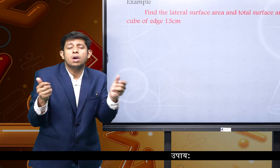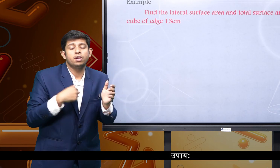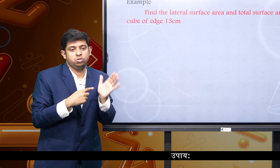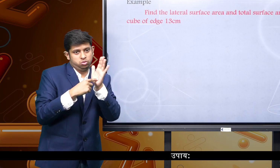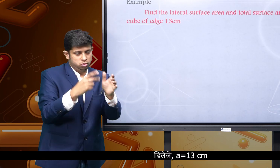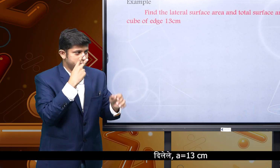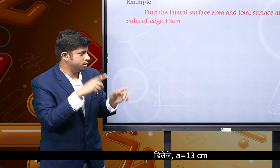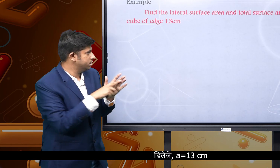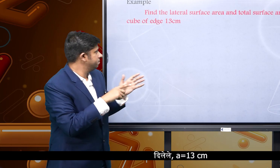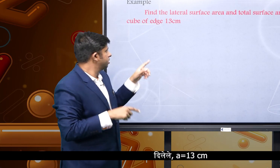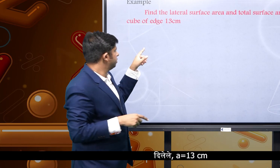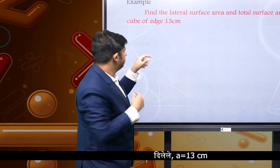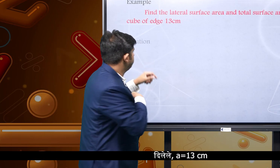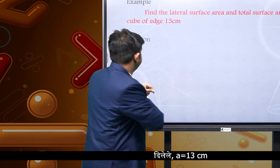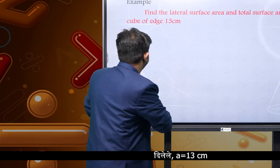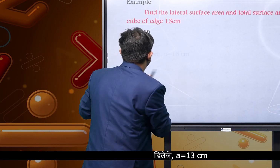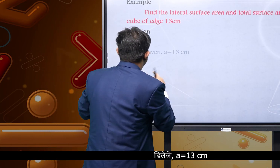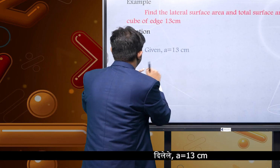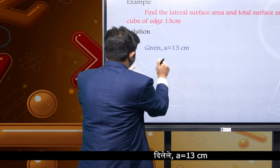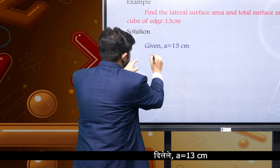उपाय. दिलेले A बरोबर 23 सेंटीमीटर